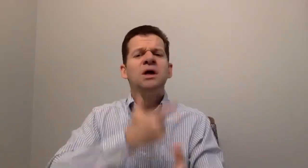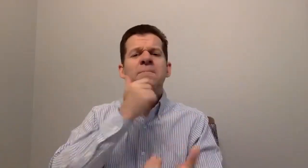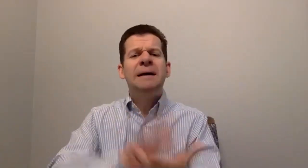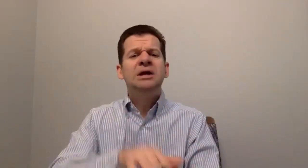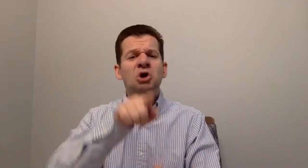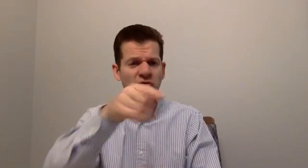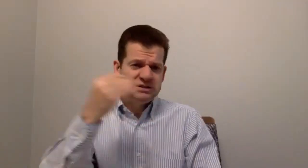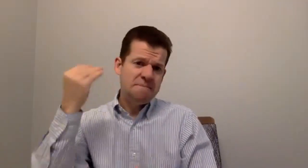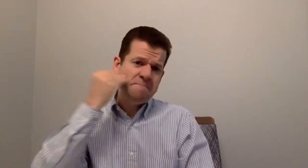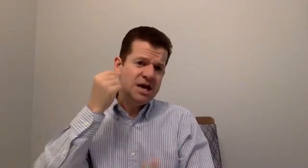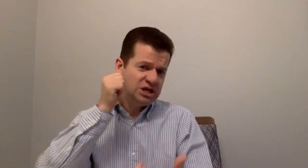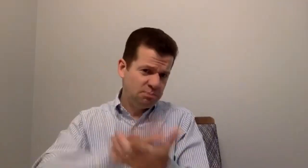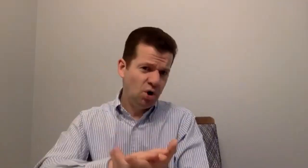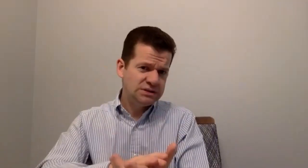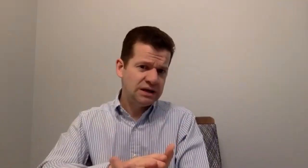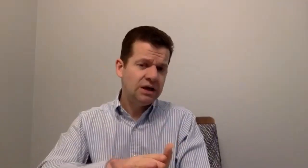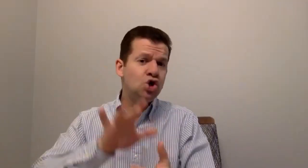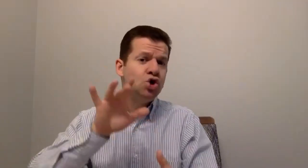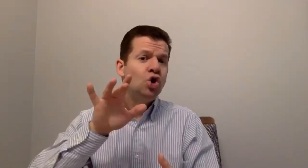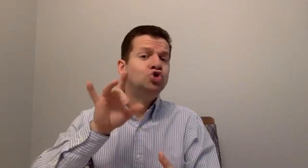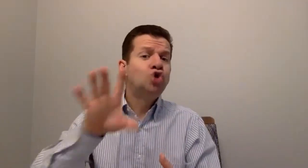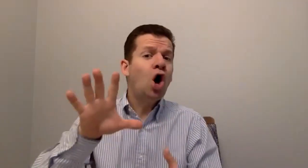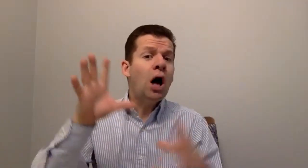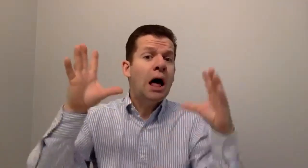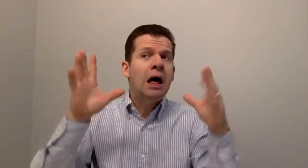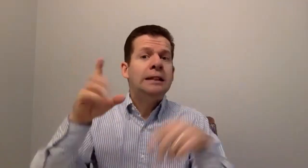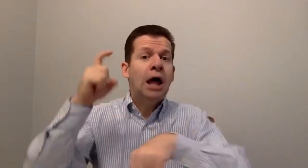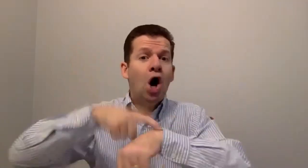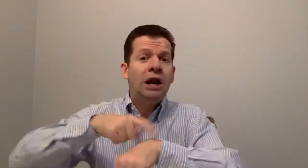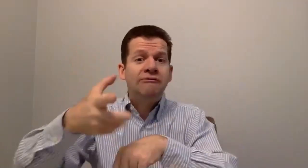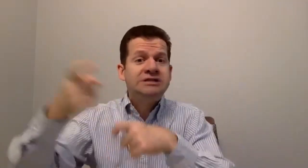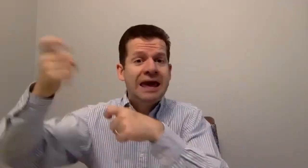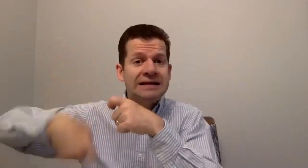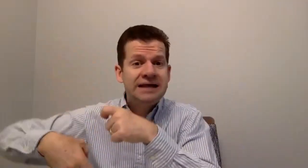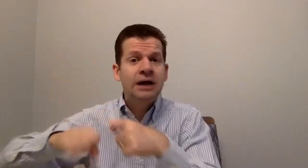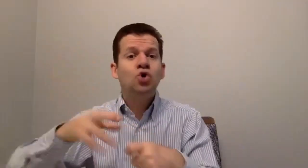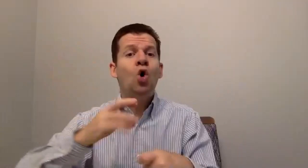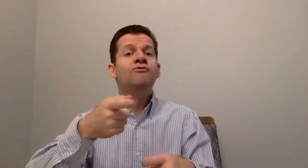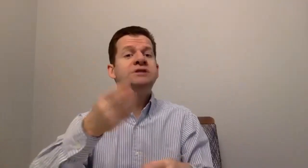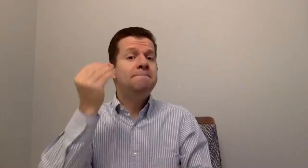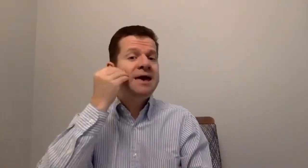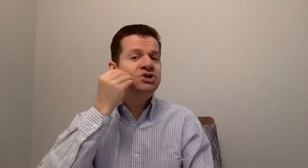Pergunta, marido, você beija a esposa só na hora que você quer sexo ou você